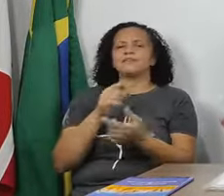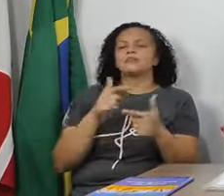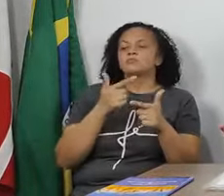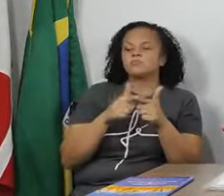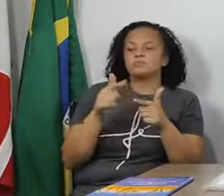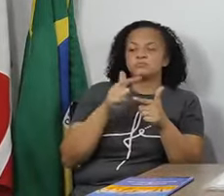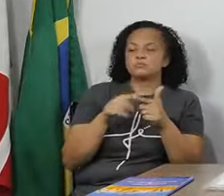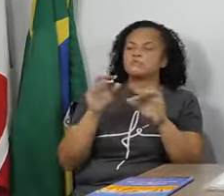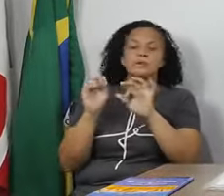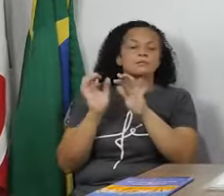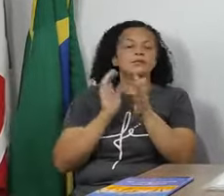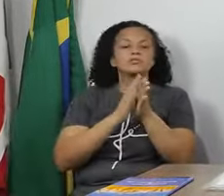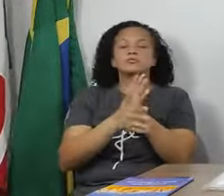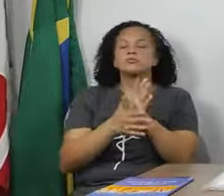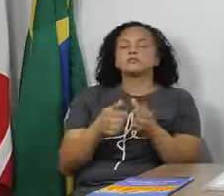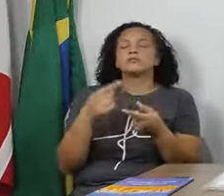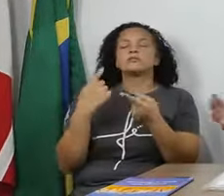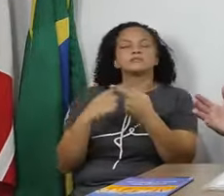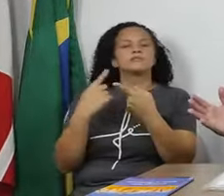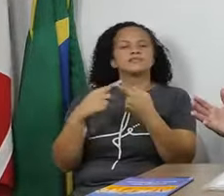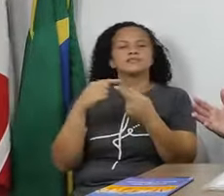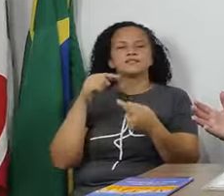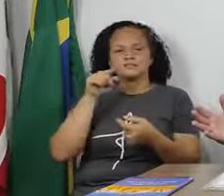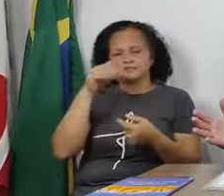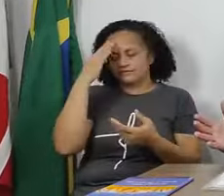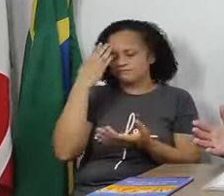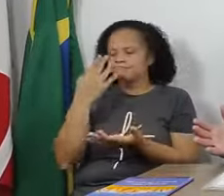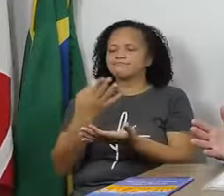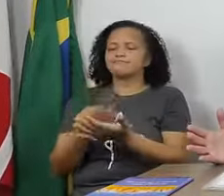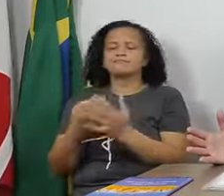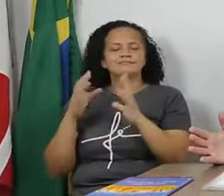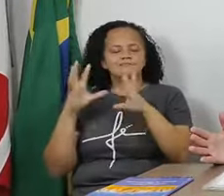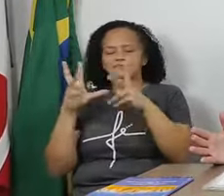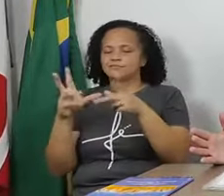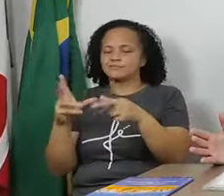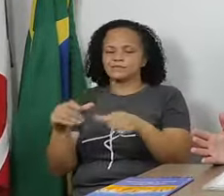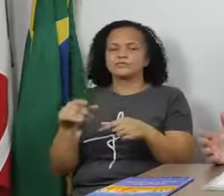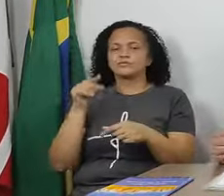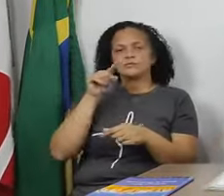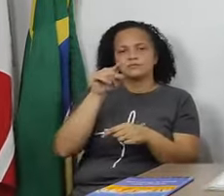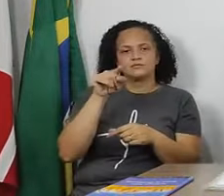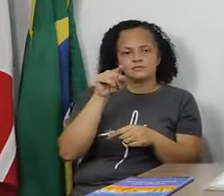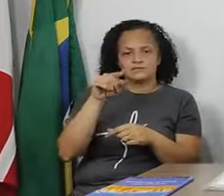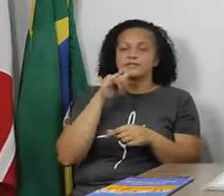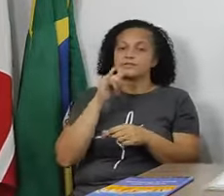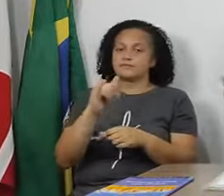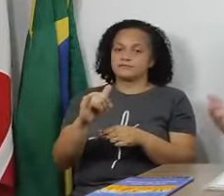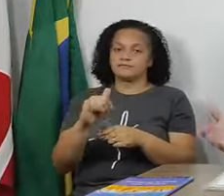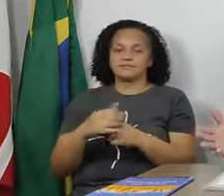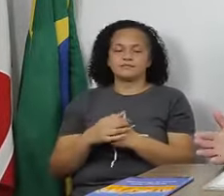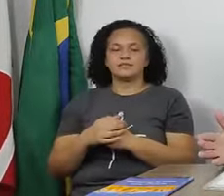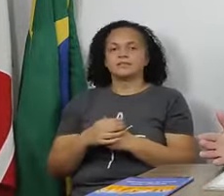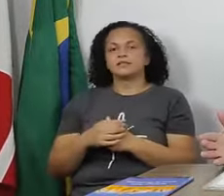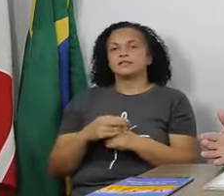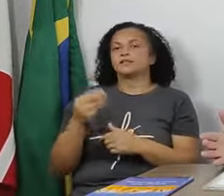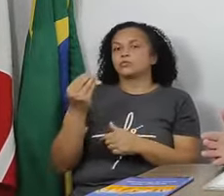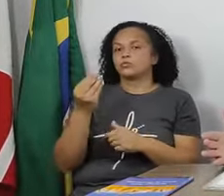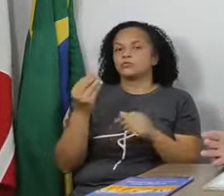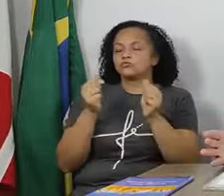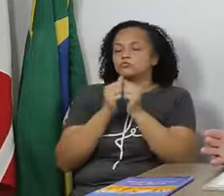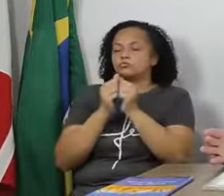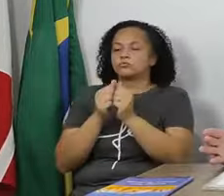mas crer que se fará o que diz, tudo o que disser será feito, né? É por meio da fé que nós vencemos o